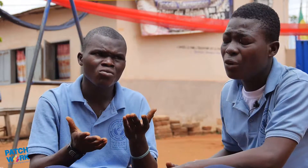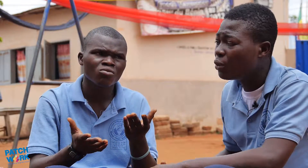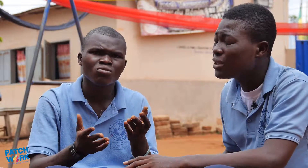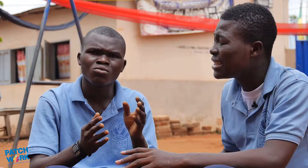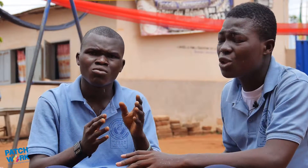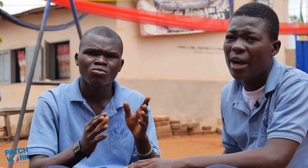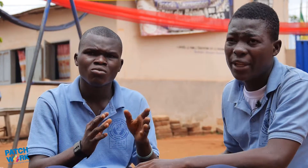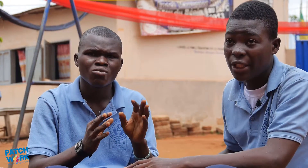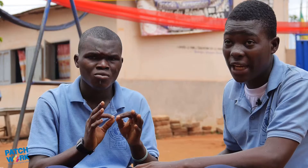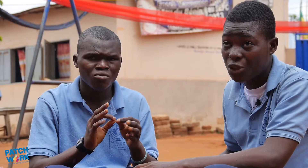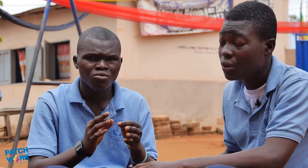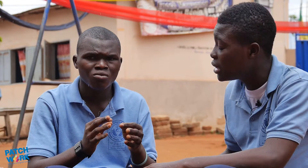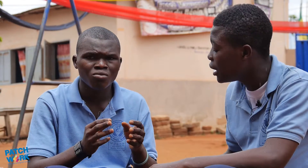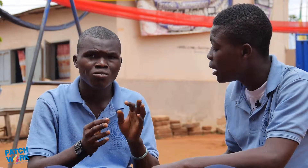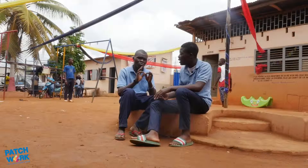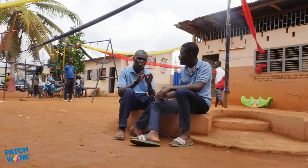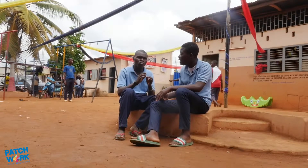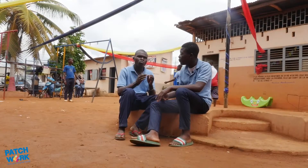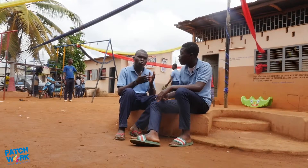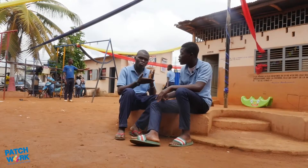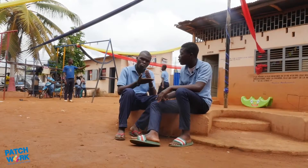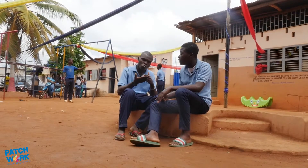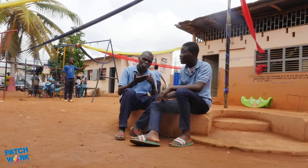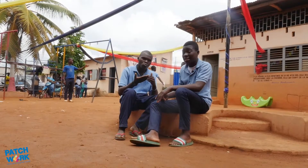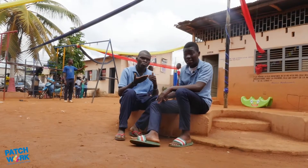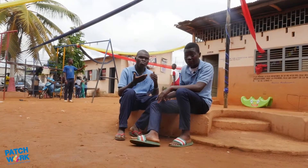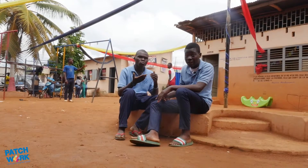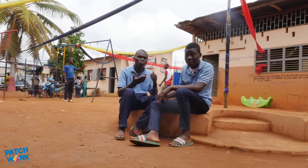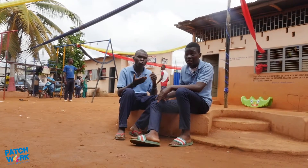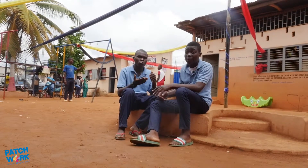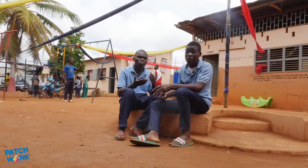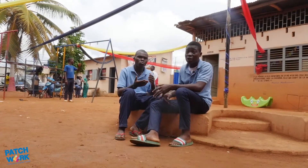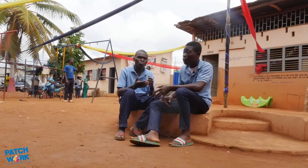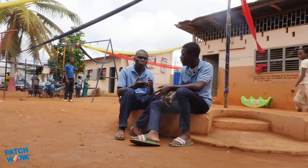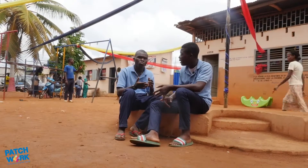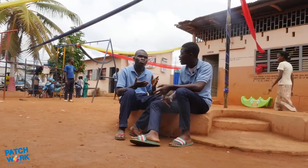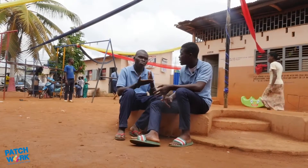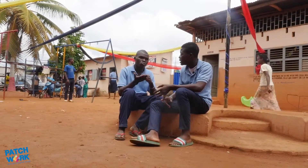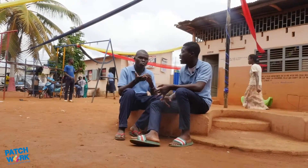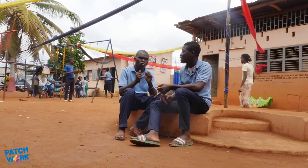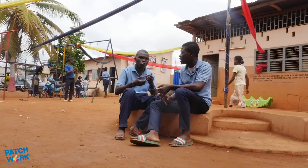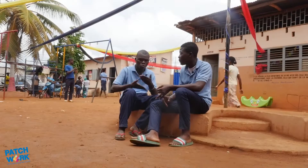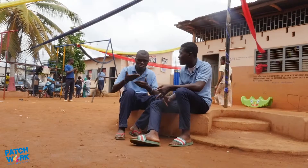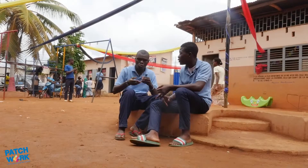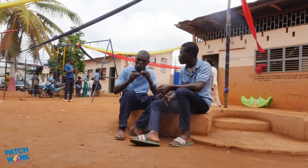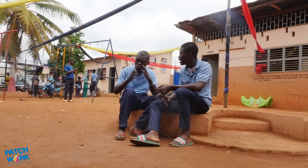Nous assistons à une intégration ici et il y a des professeurs, des interprètes, des professeurs qui comprennent la langue des signes et des interprètes qui nous traduisent.